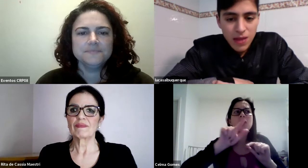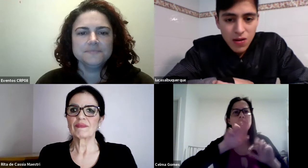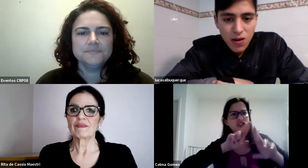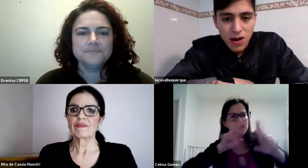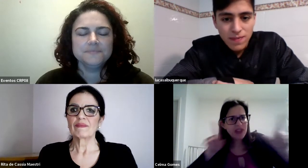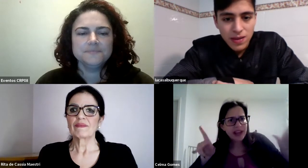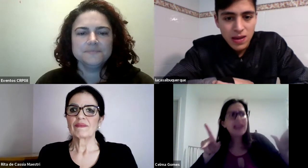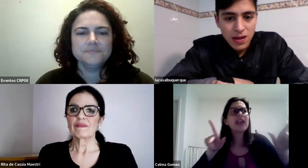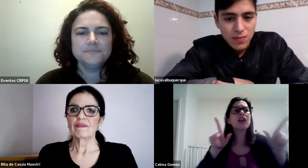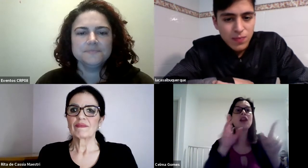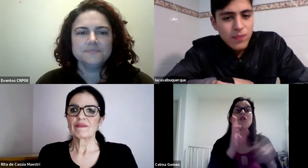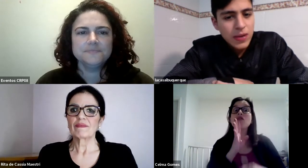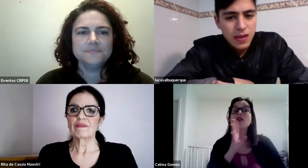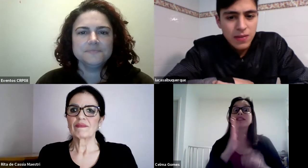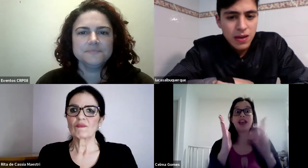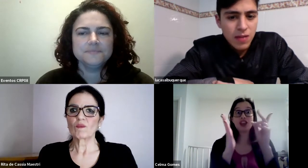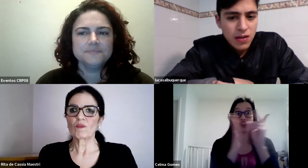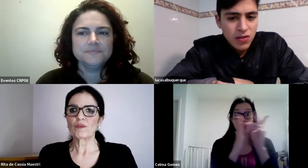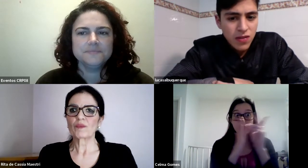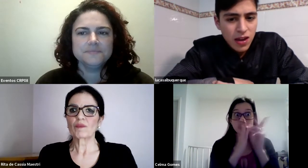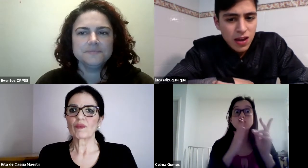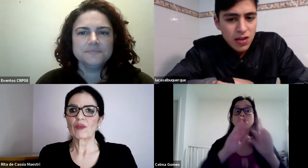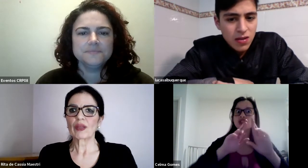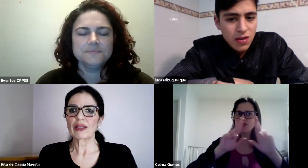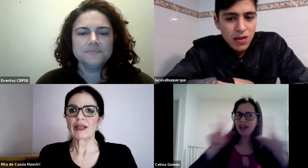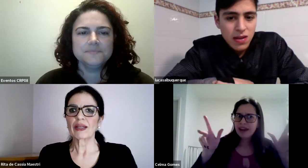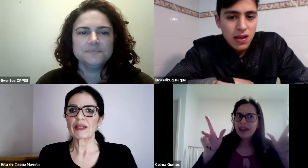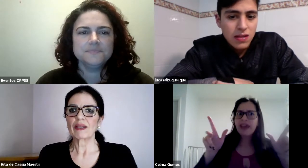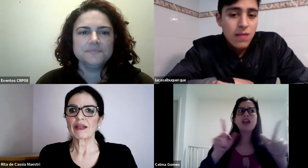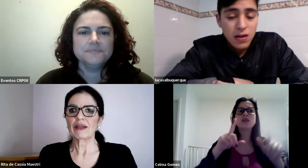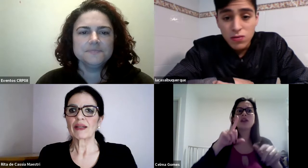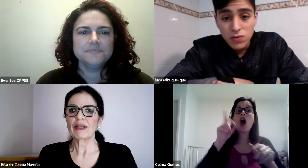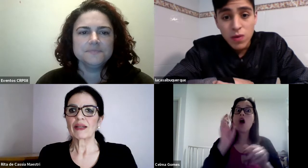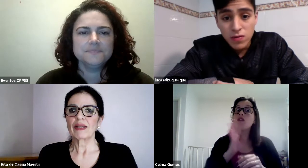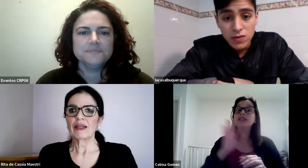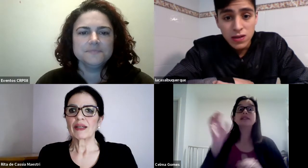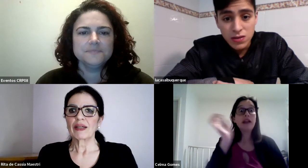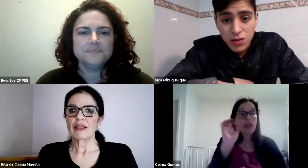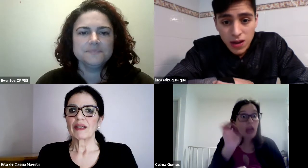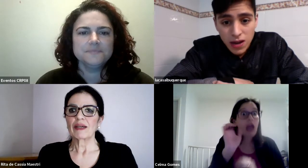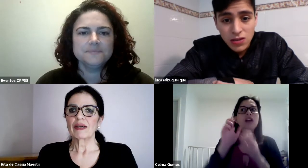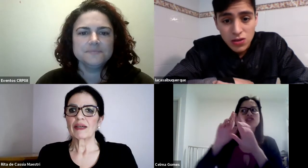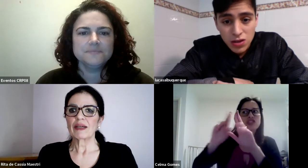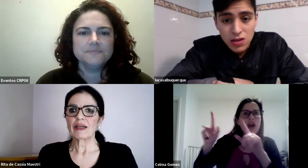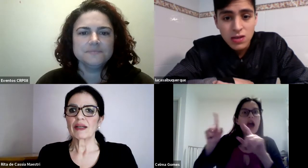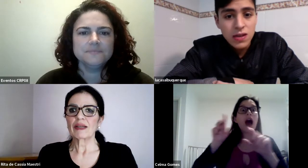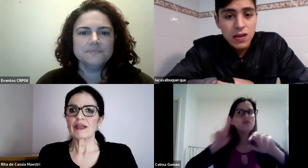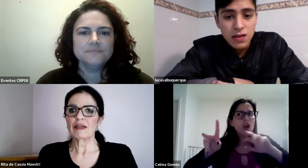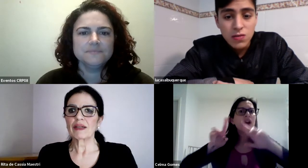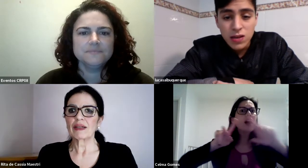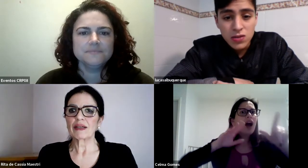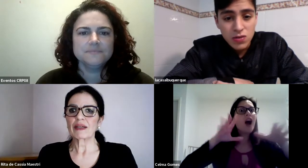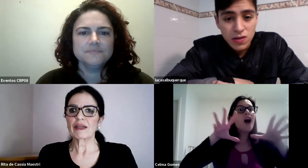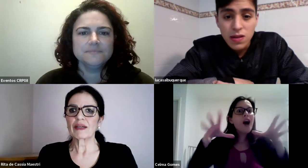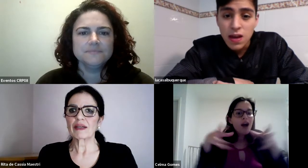está melhor, que ela percebe que há uma língua diferente, né, trabalho com os povos tradicionais, indígenas,